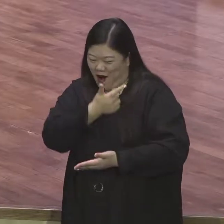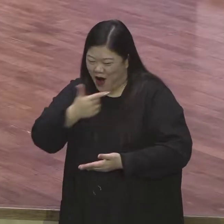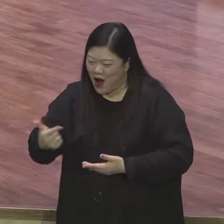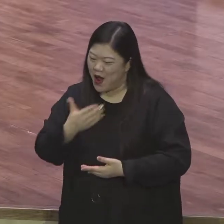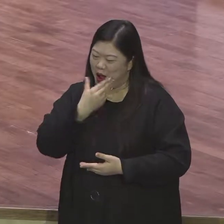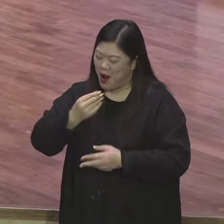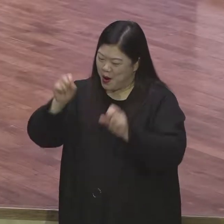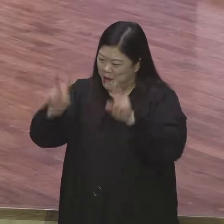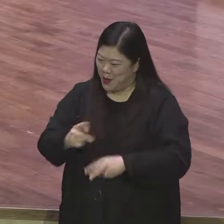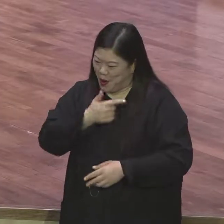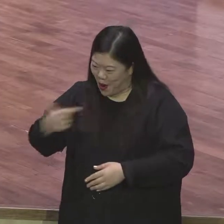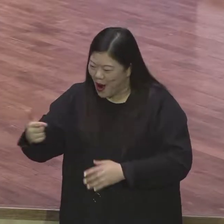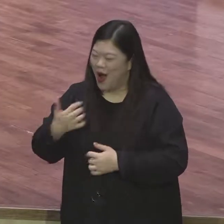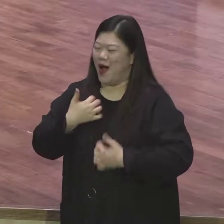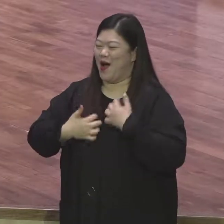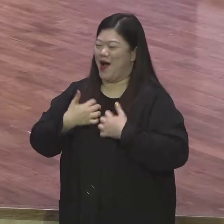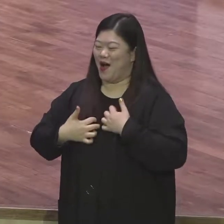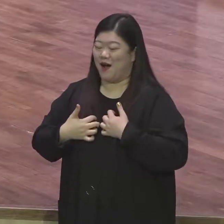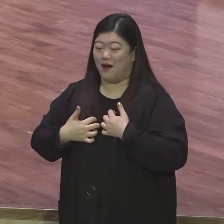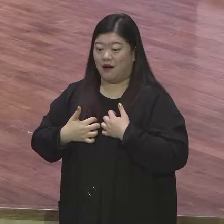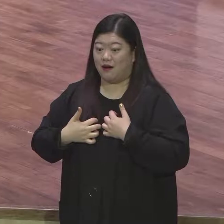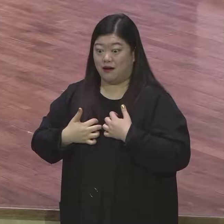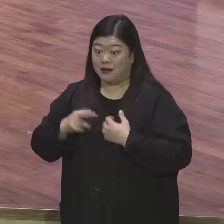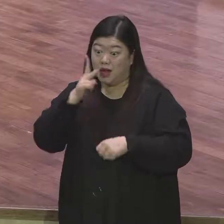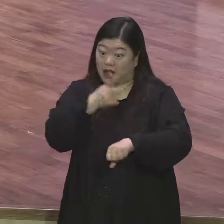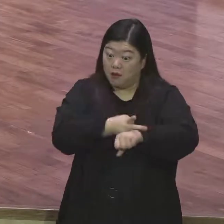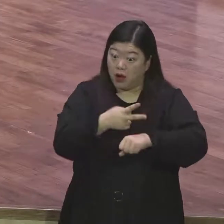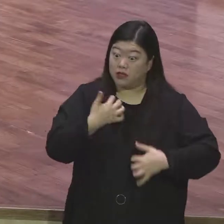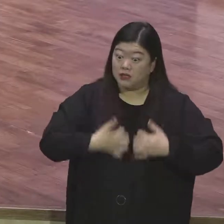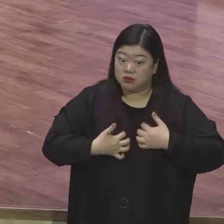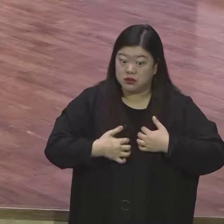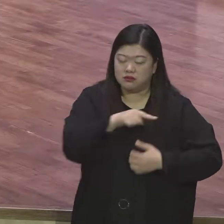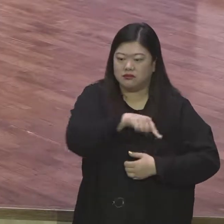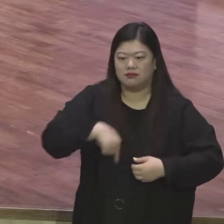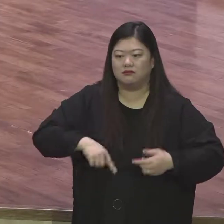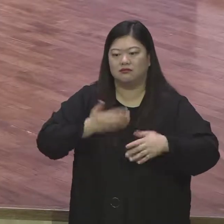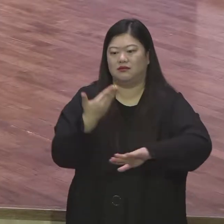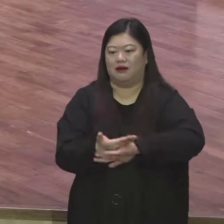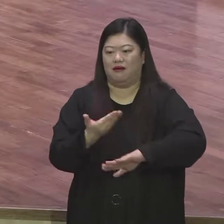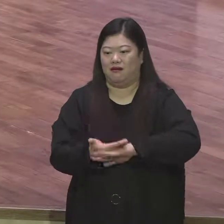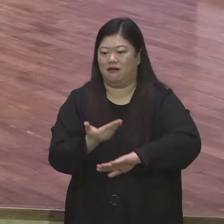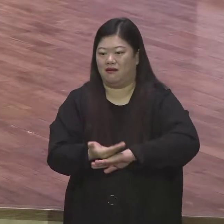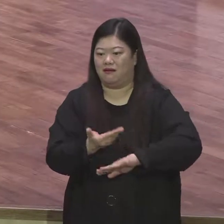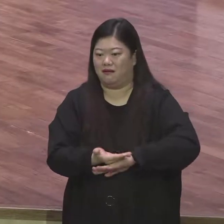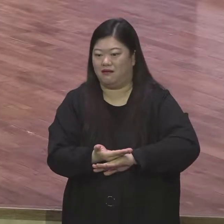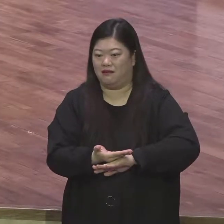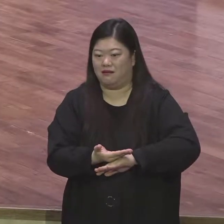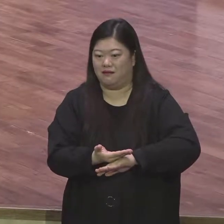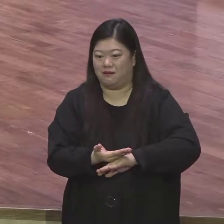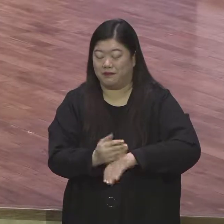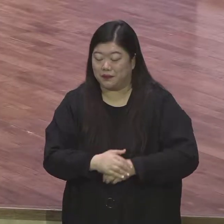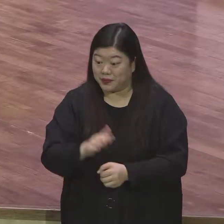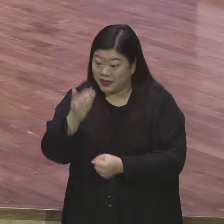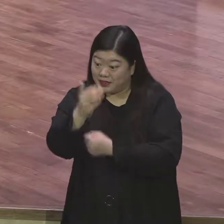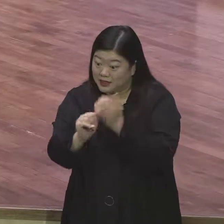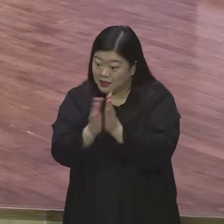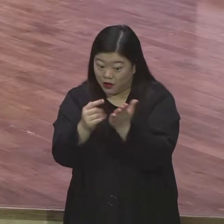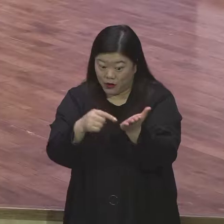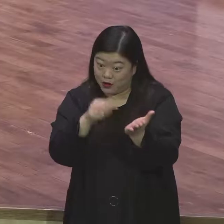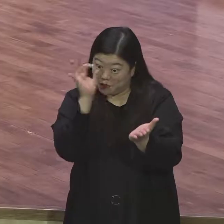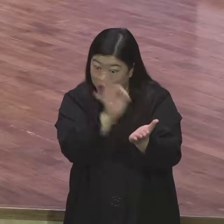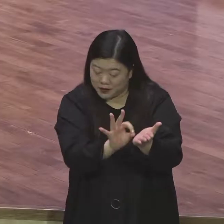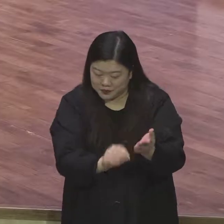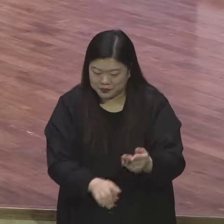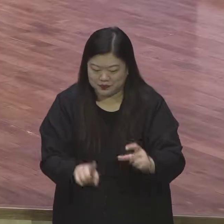달라요. 사도 바울의 이 기쁨은 다시 말하면 성경이 말하는 이 기쁨이라는 것은